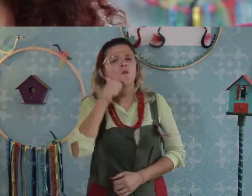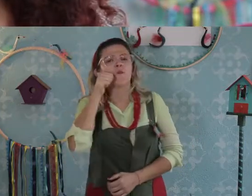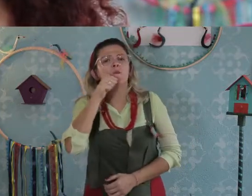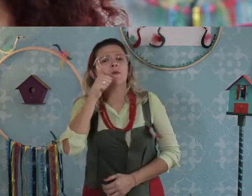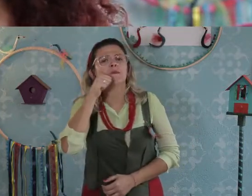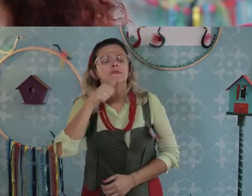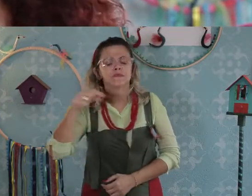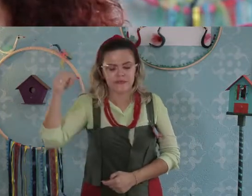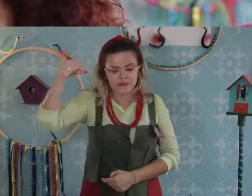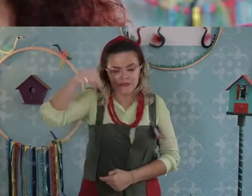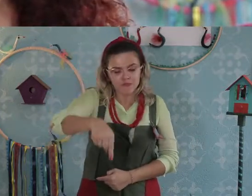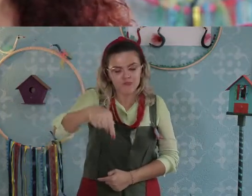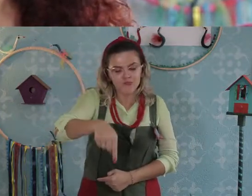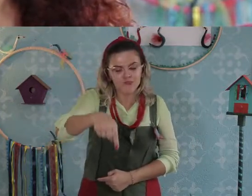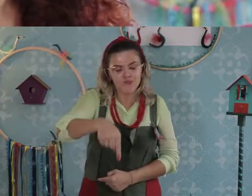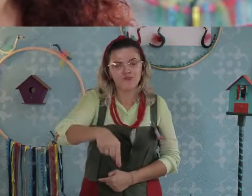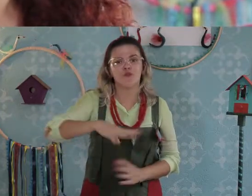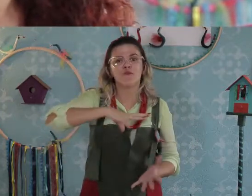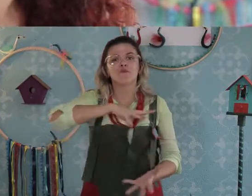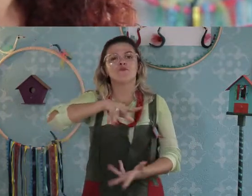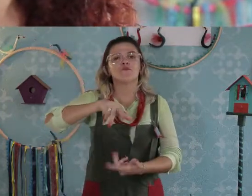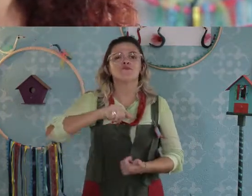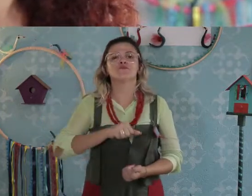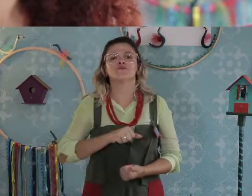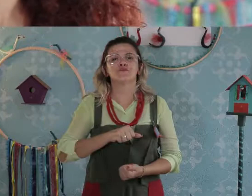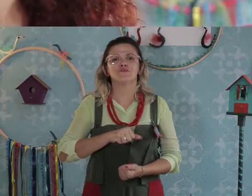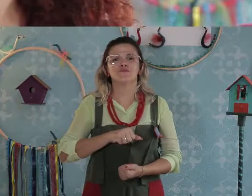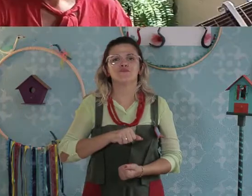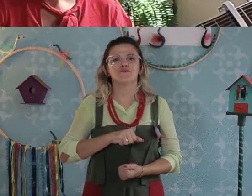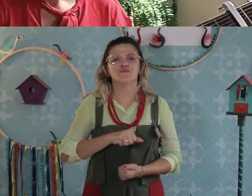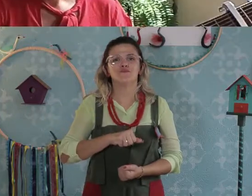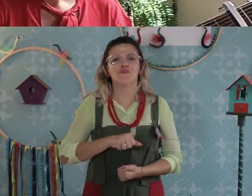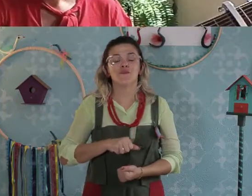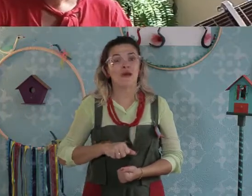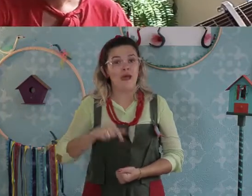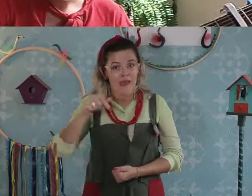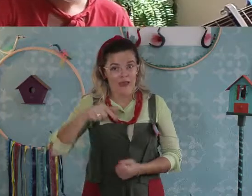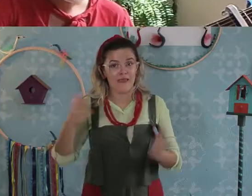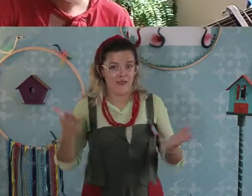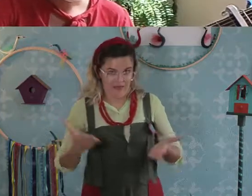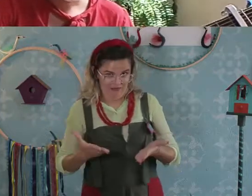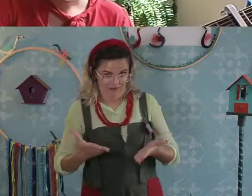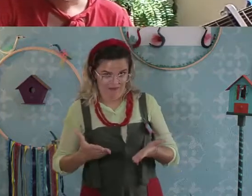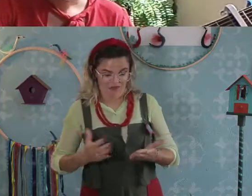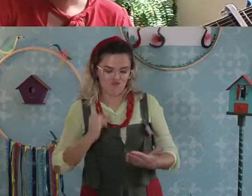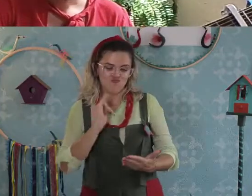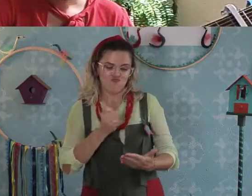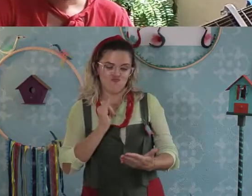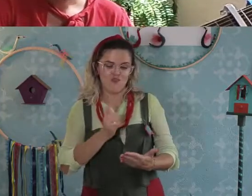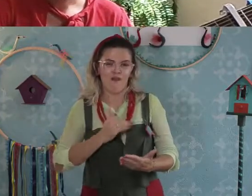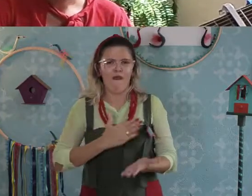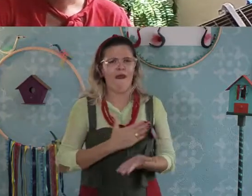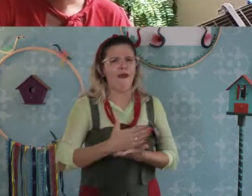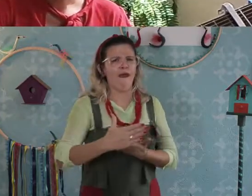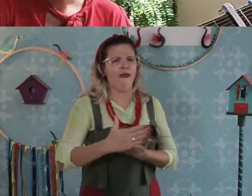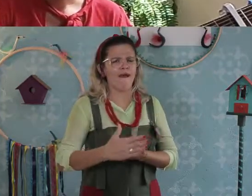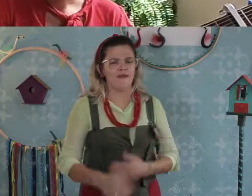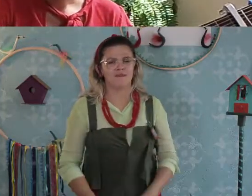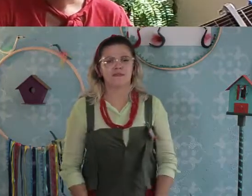a menina chegou nessa terra. Essa história de amizade começa assim. Ela